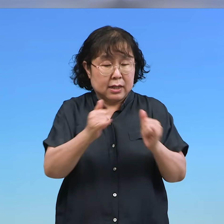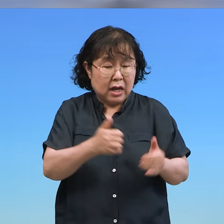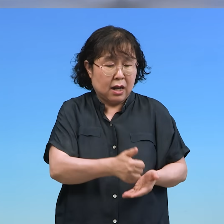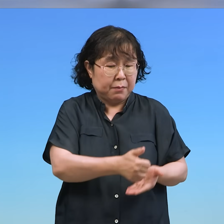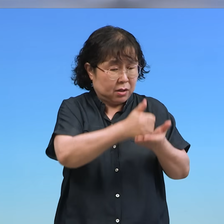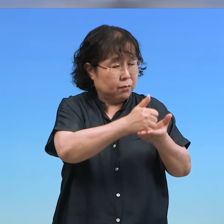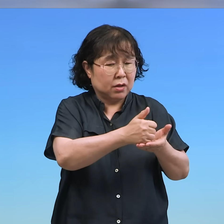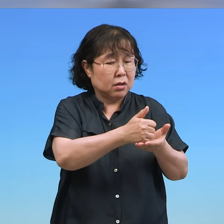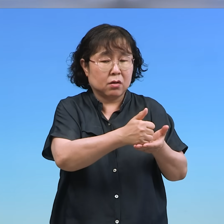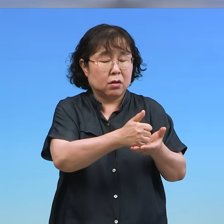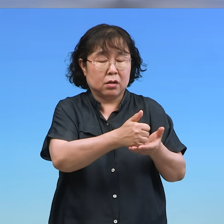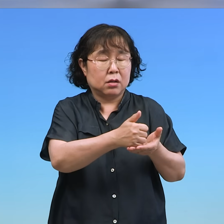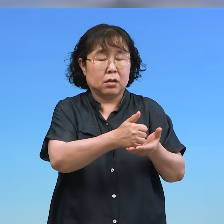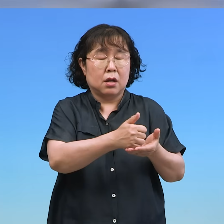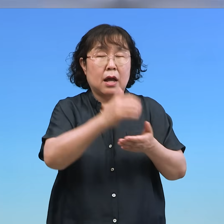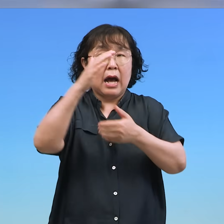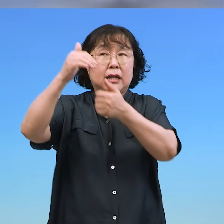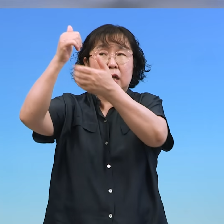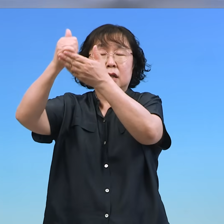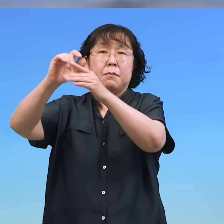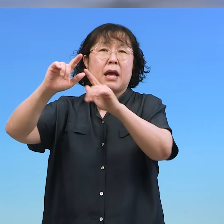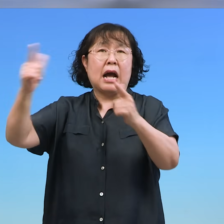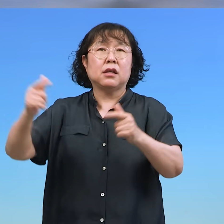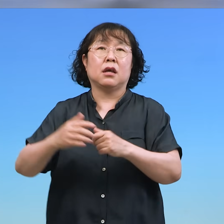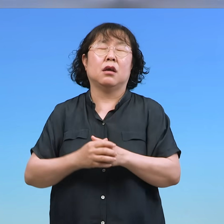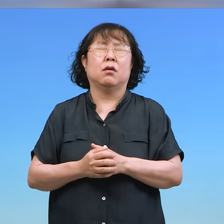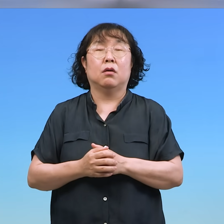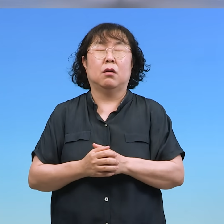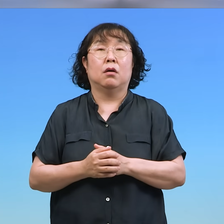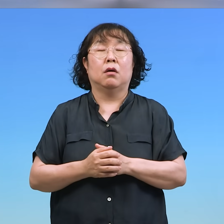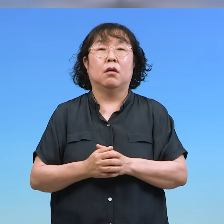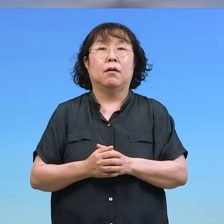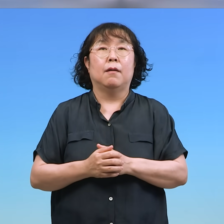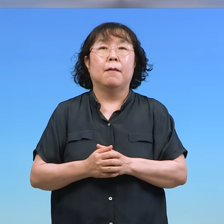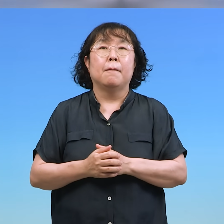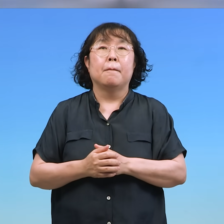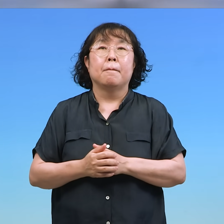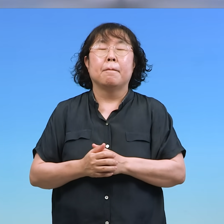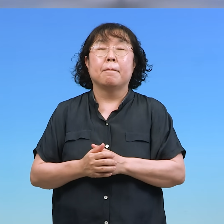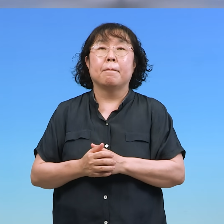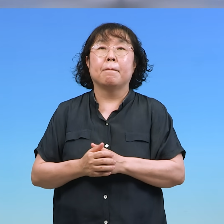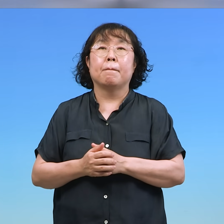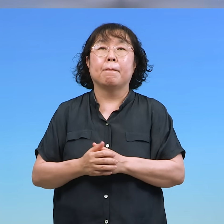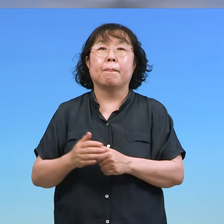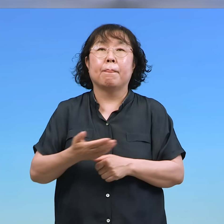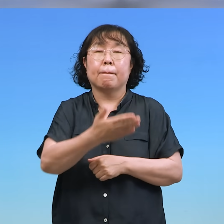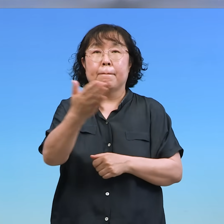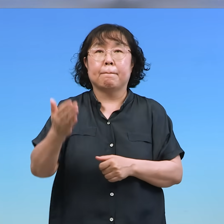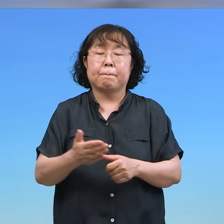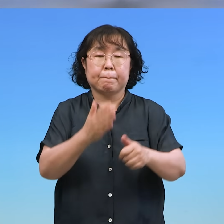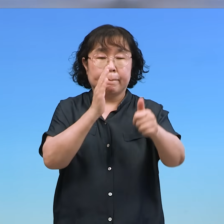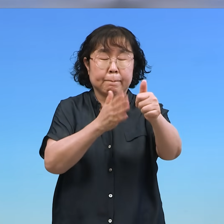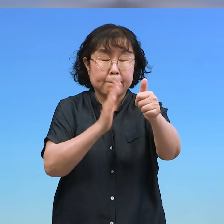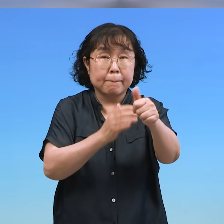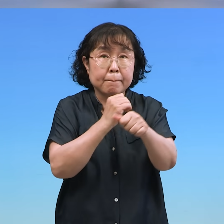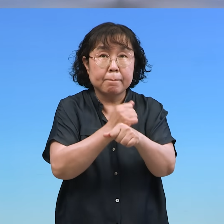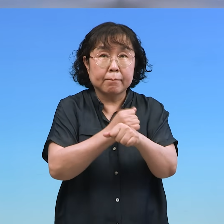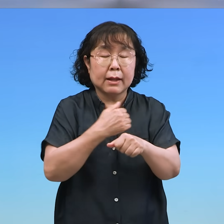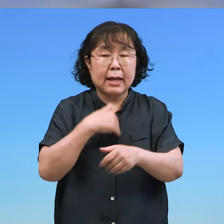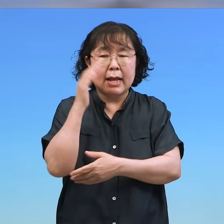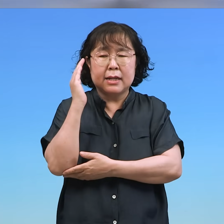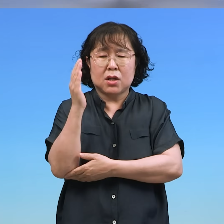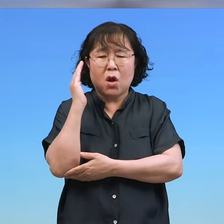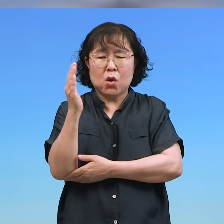아니잖아요. 제가 능력자가 아니잖아요. 저는 여러분의 가이드에 불과해요. 제발 부탁하는